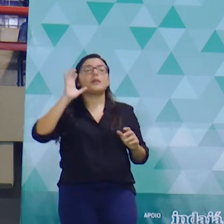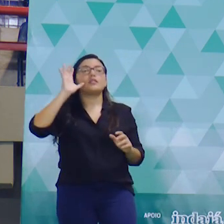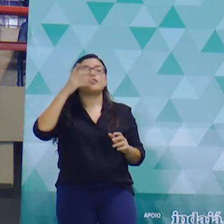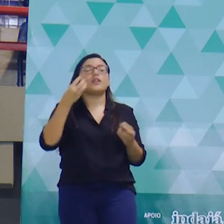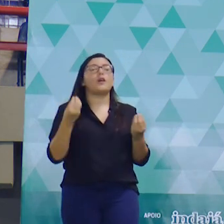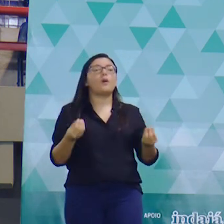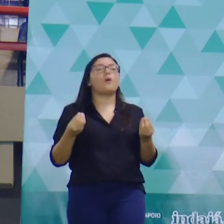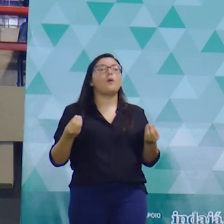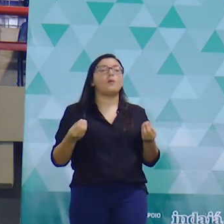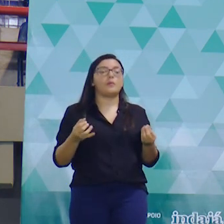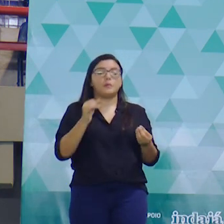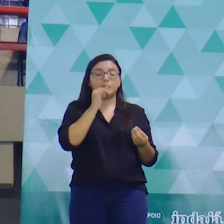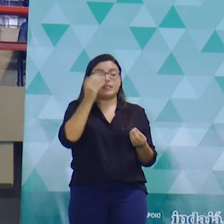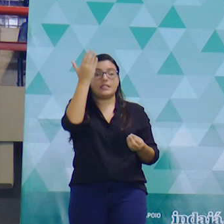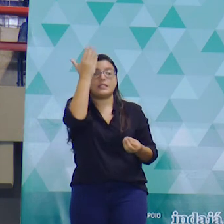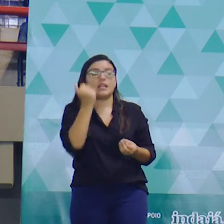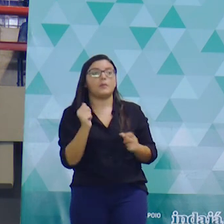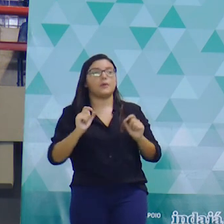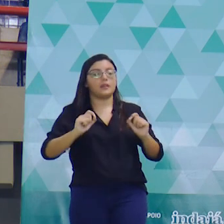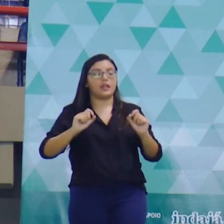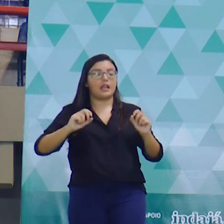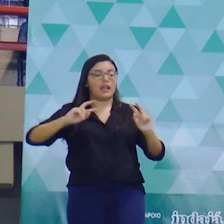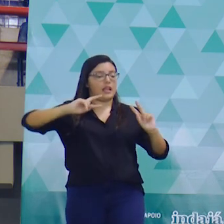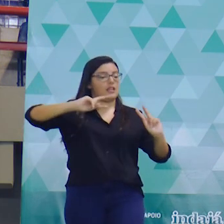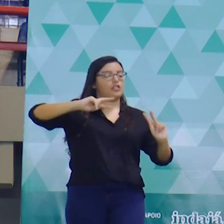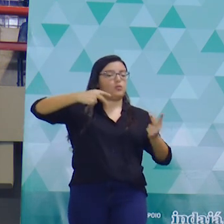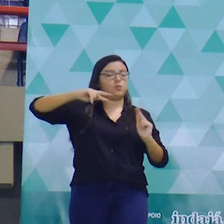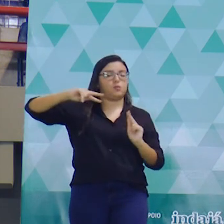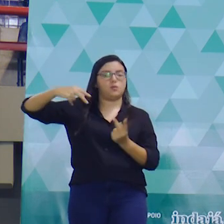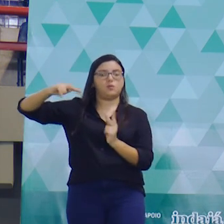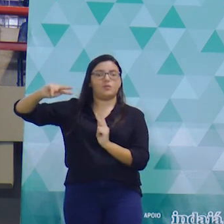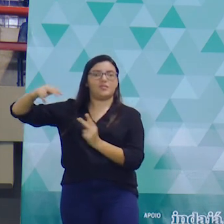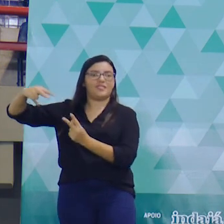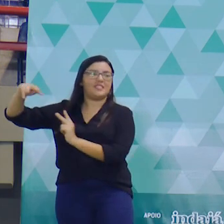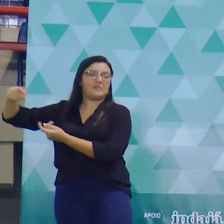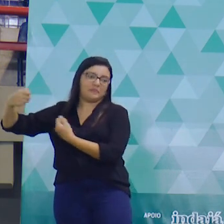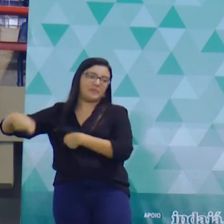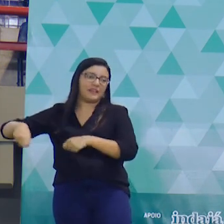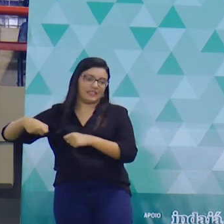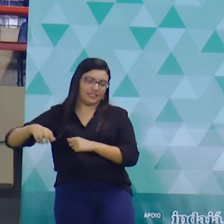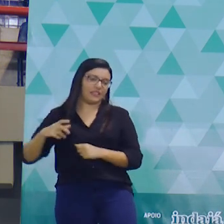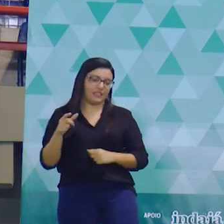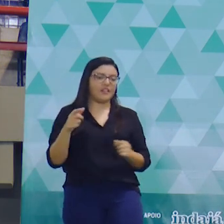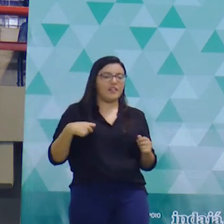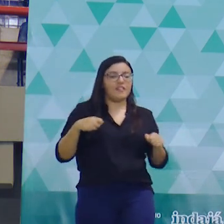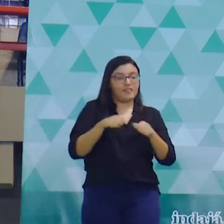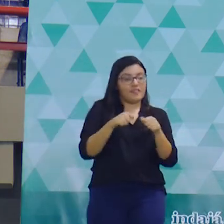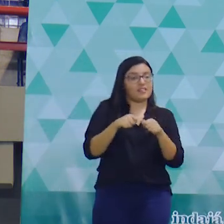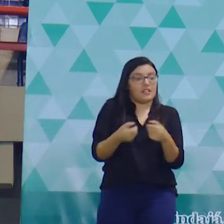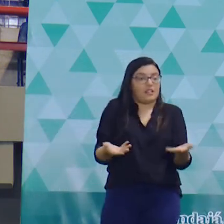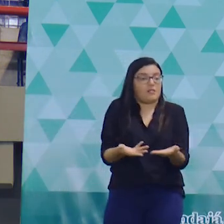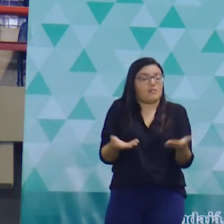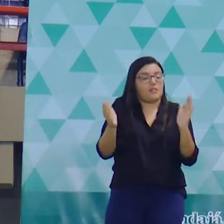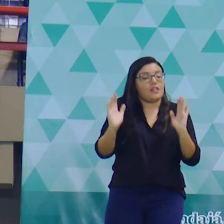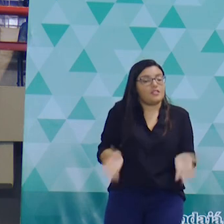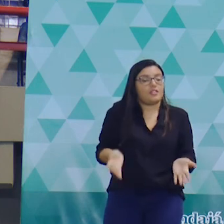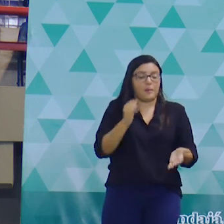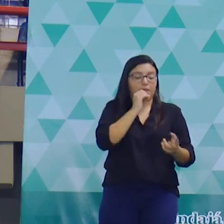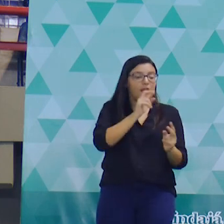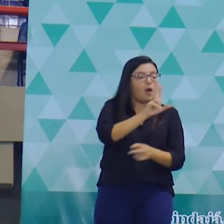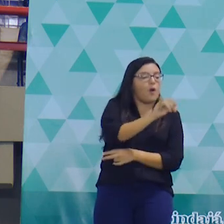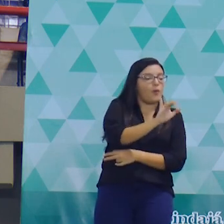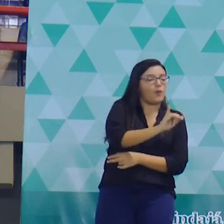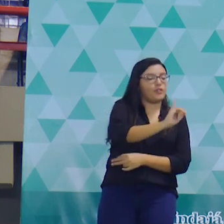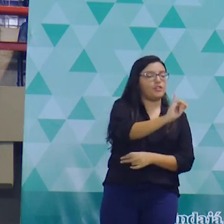estequiometria se você souber transformar unidades, que é basicamente o que nós estamos fazendo aqui. A unidade